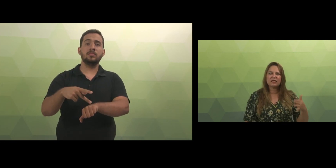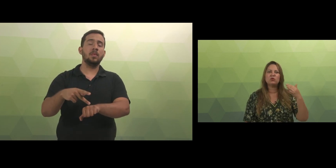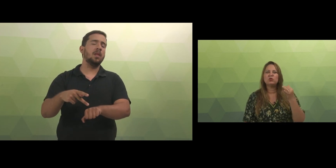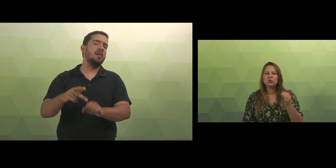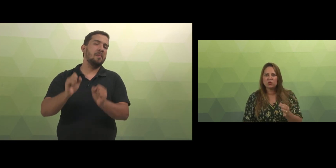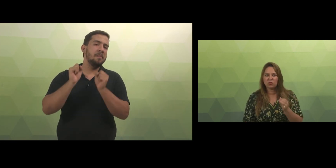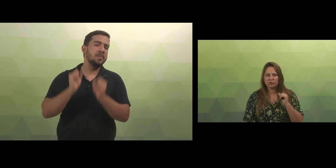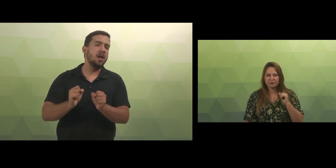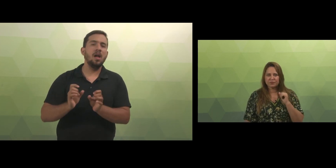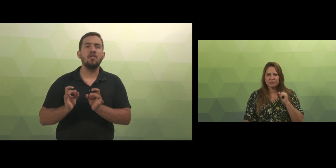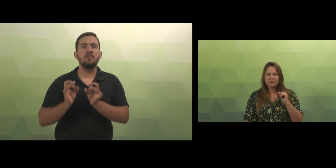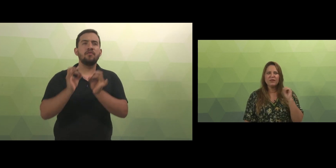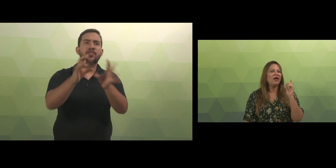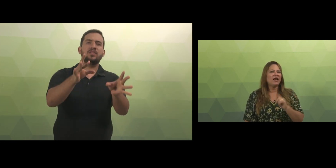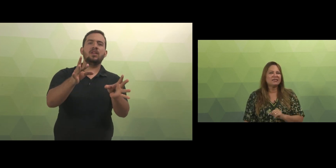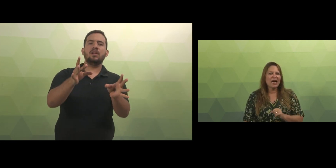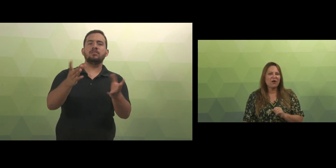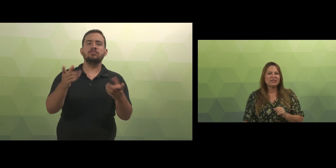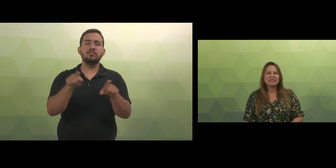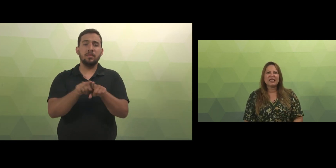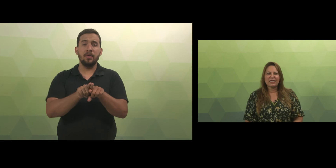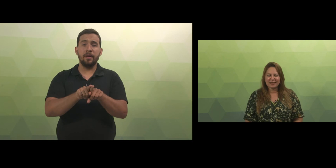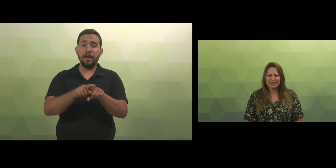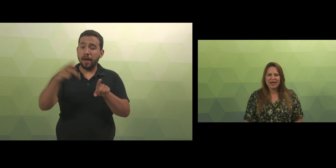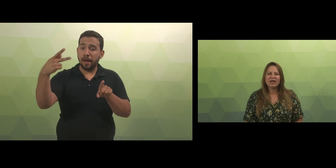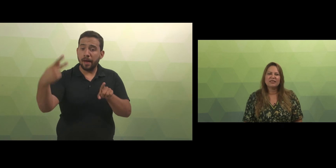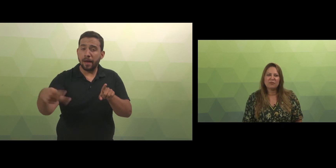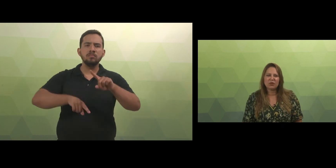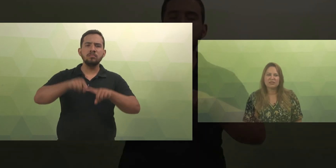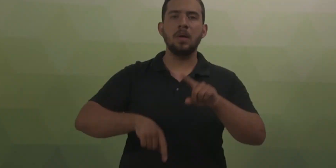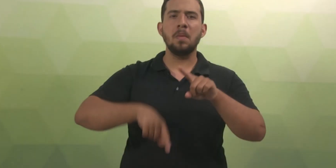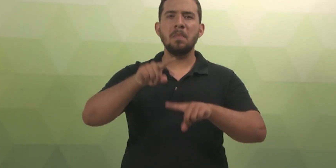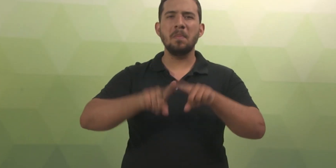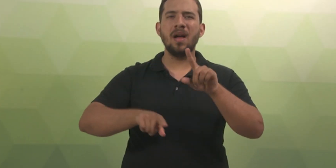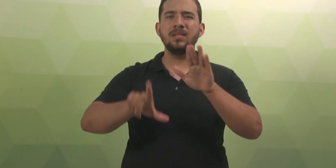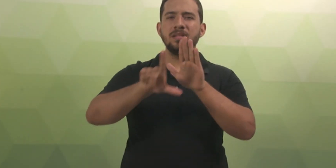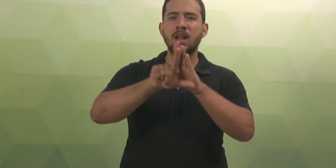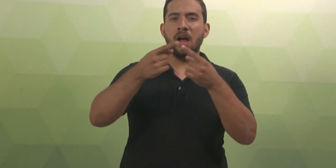declarado nulo. Esta aula se encerra aqui. Até a próxima.